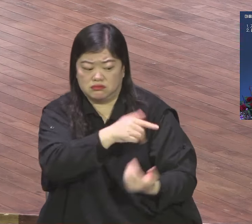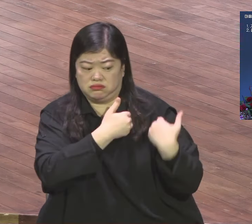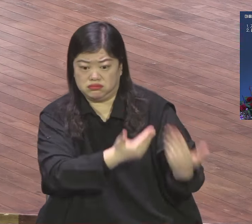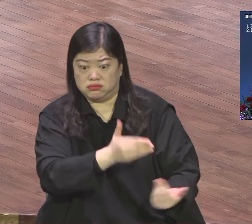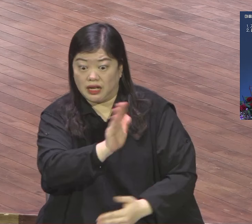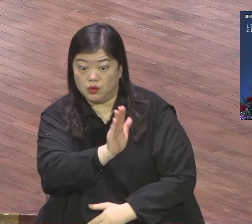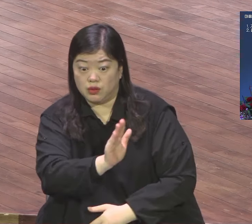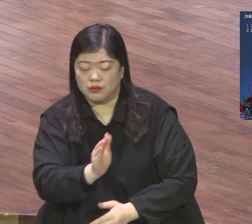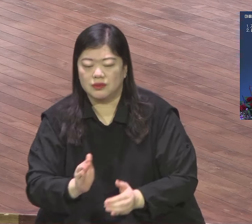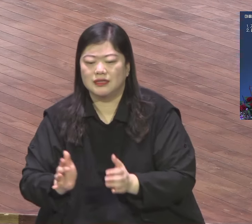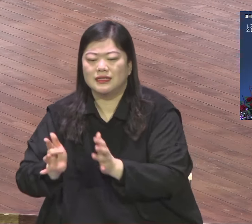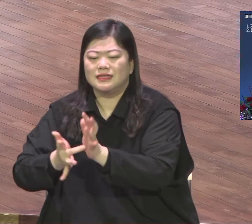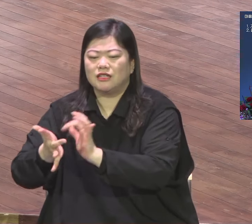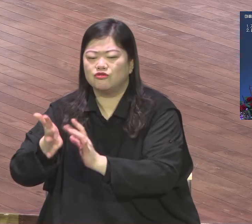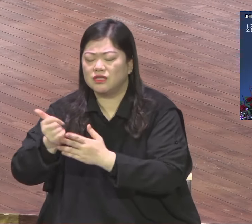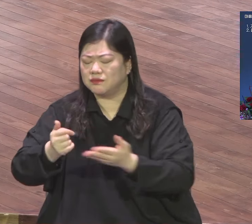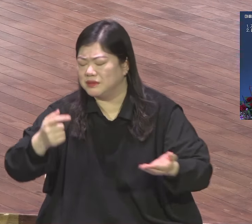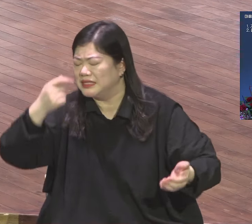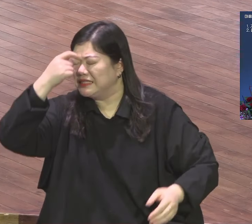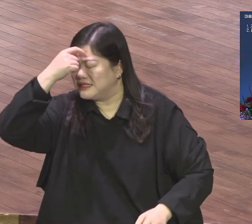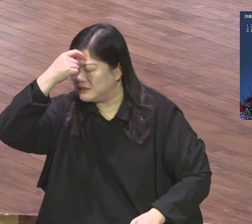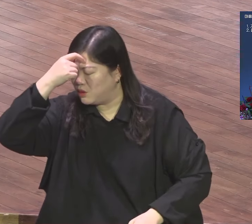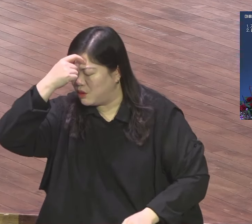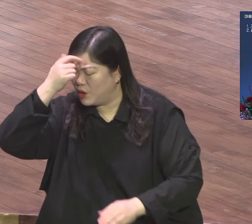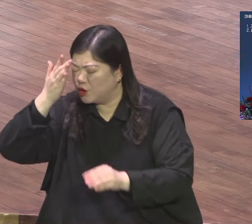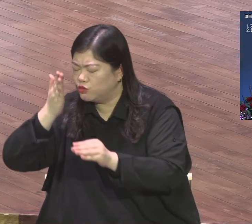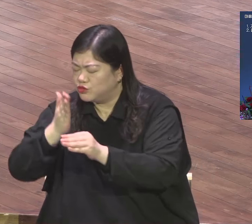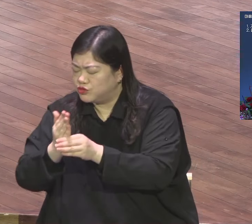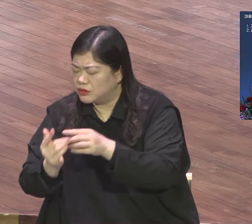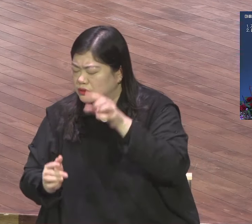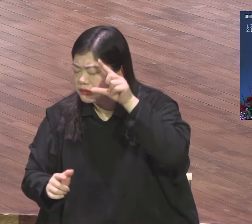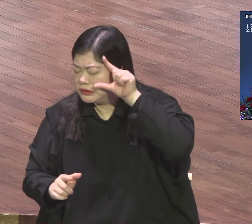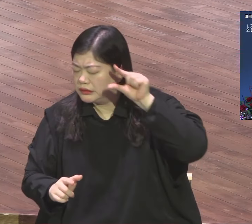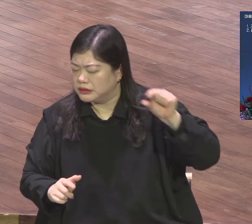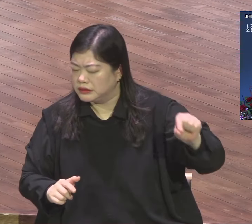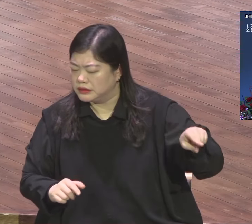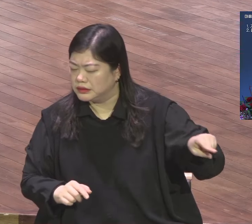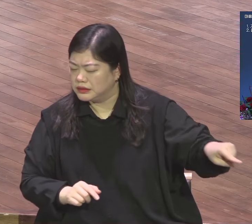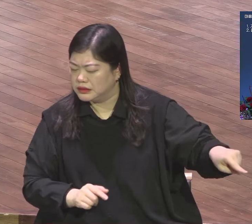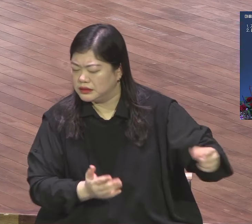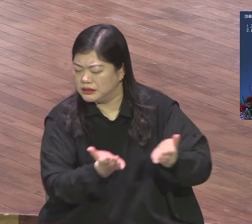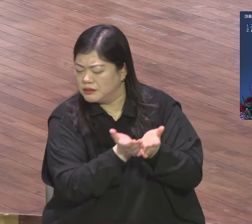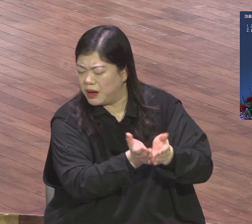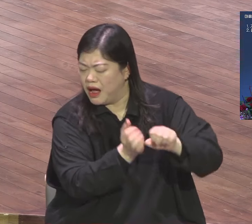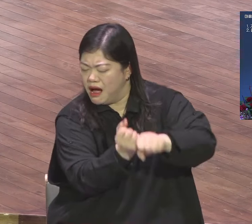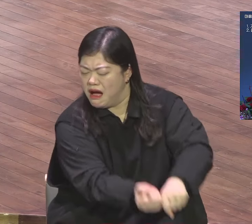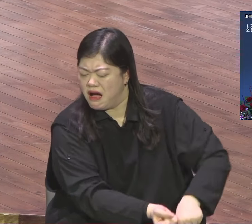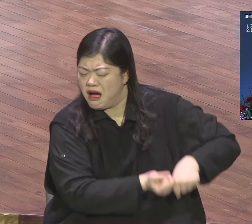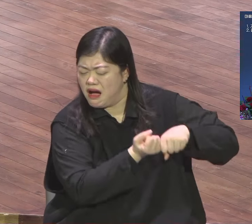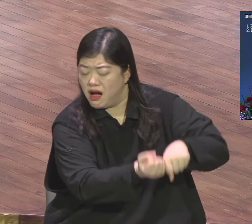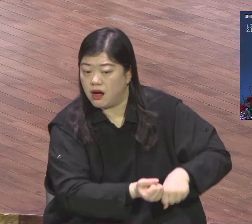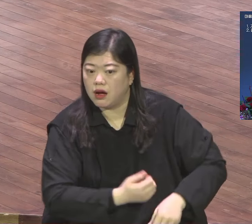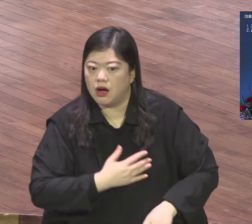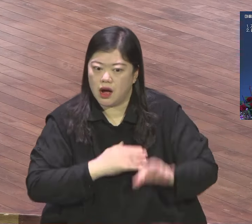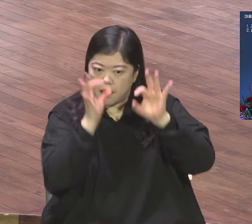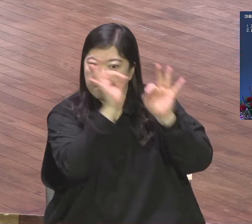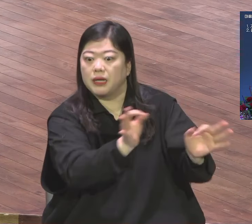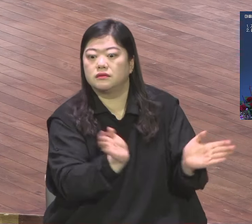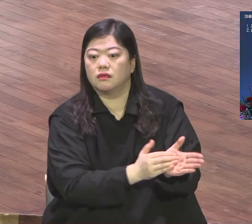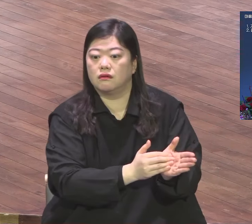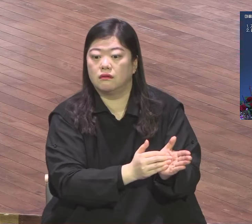제자들이 괴로이 노를 젓는 것을 보시고 그랬어요. 자, 예수님께서 산에 계시는데